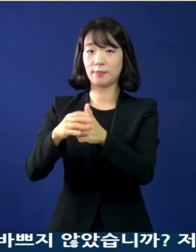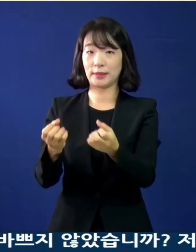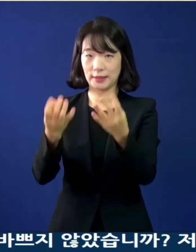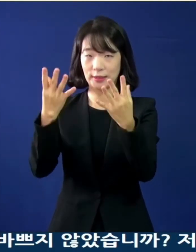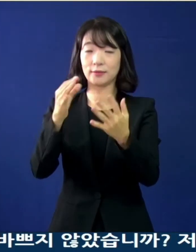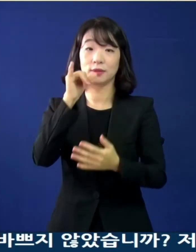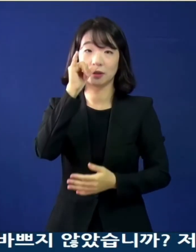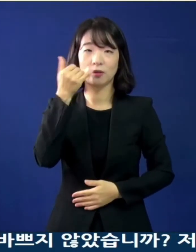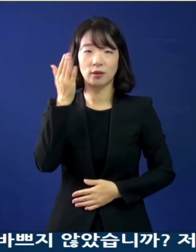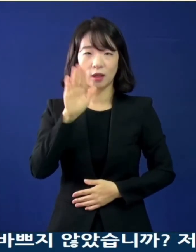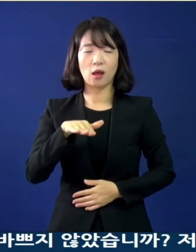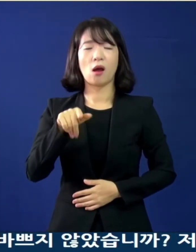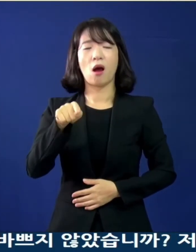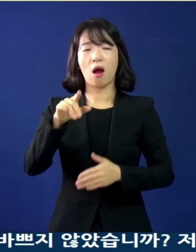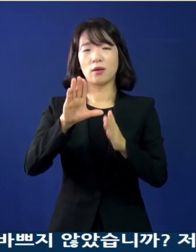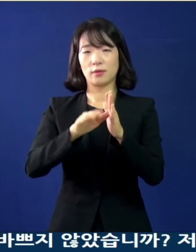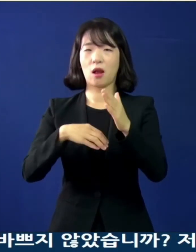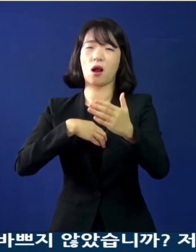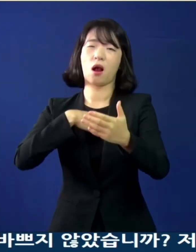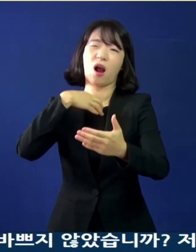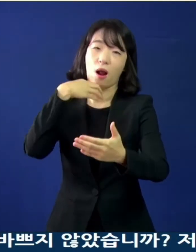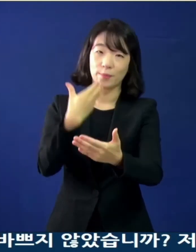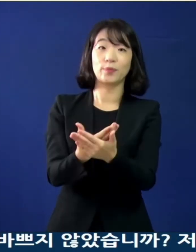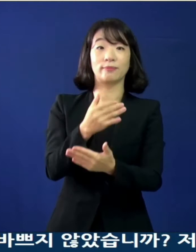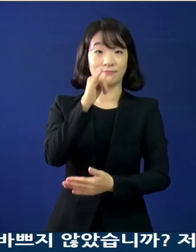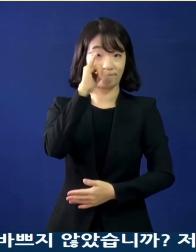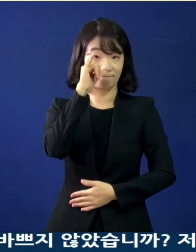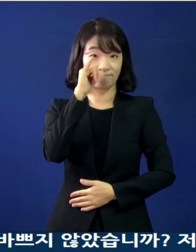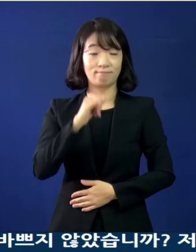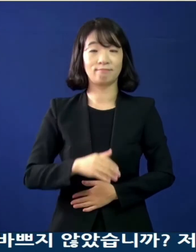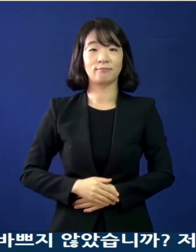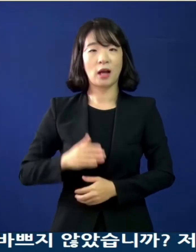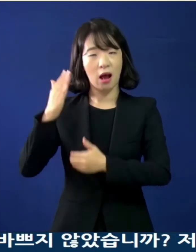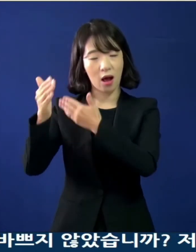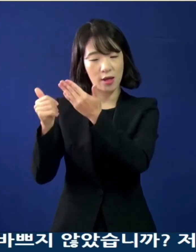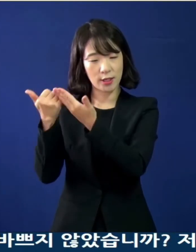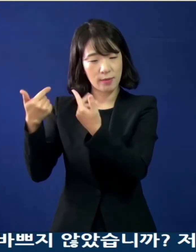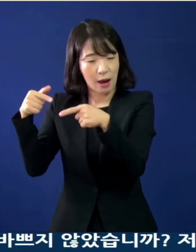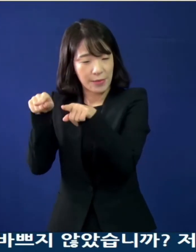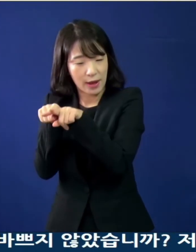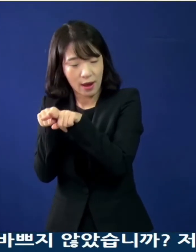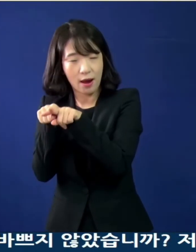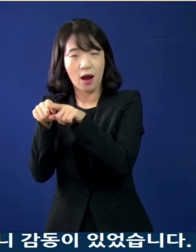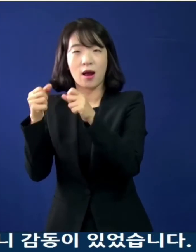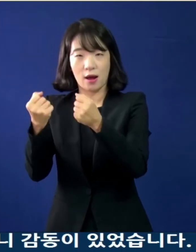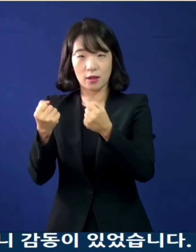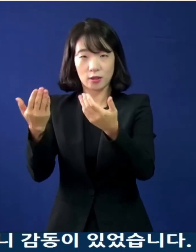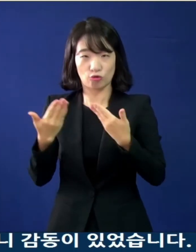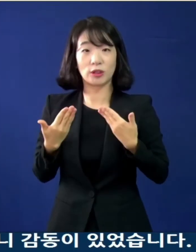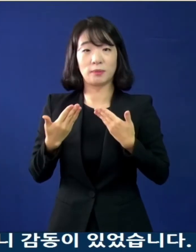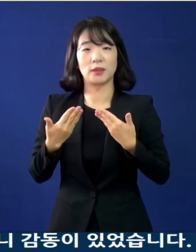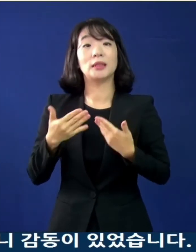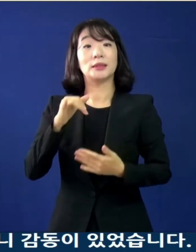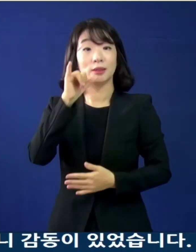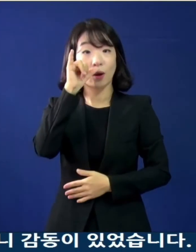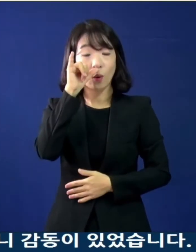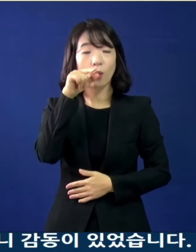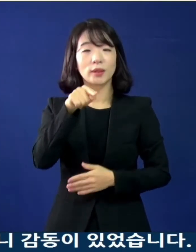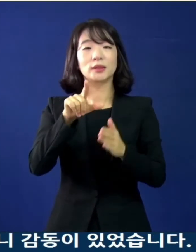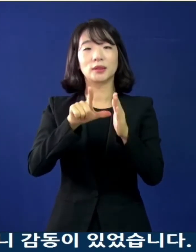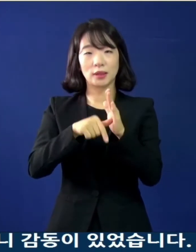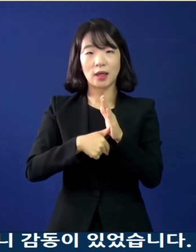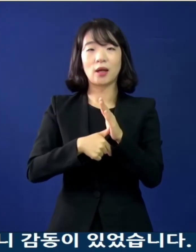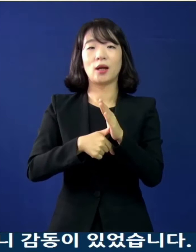감동이었습니다. 특별한 그 하나님의 은혜와 함께 하심이 우리에게 있었고, 또 그 시간을 통해서